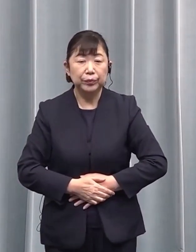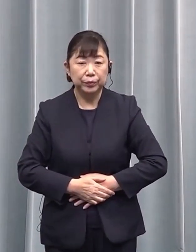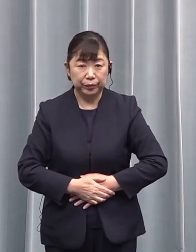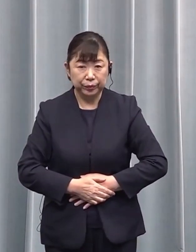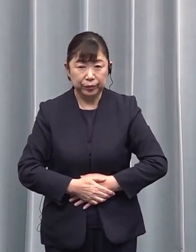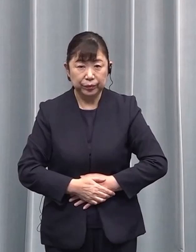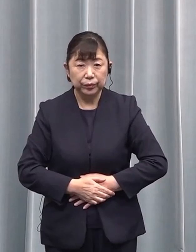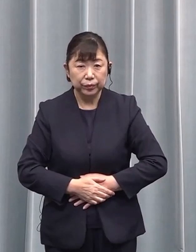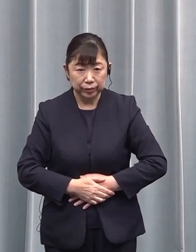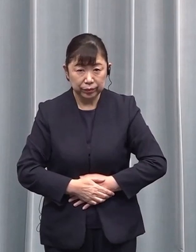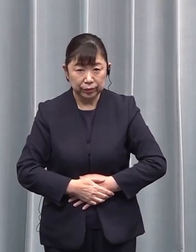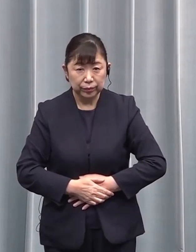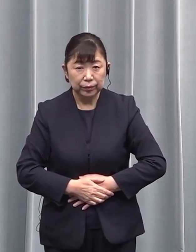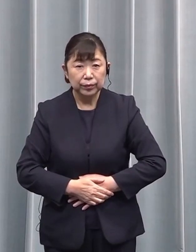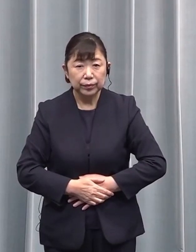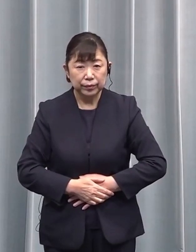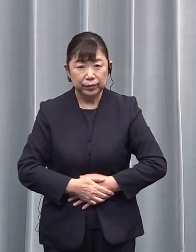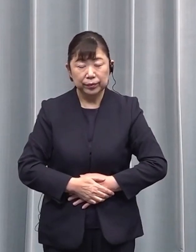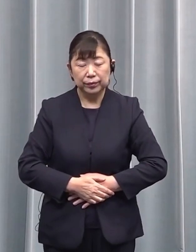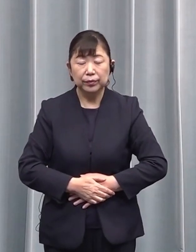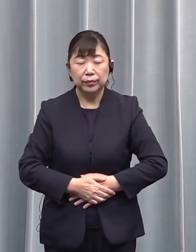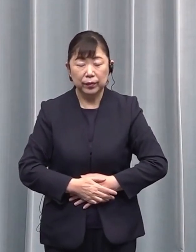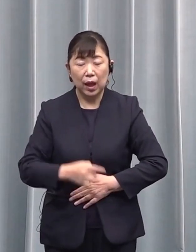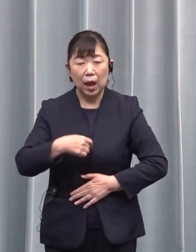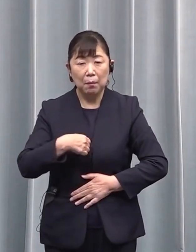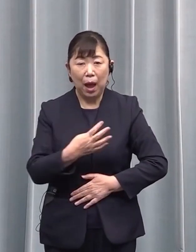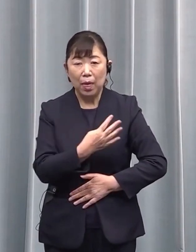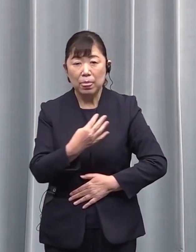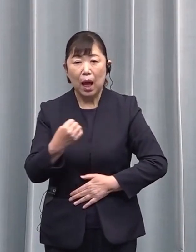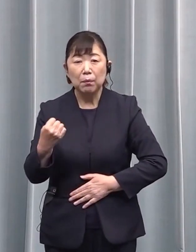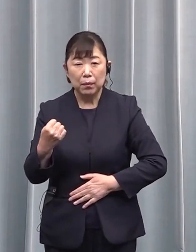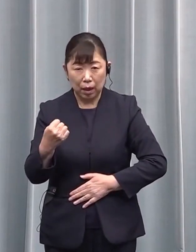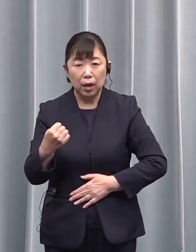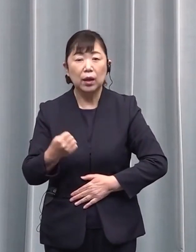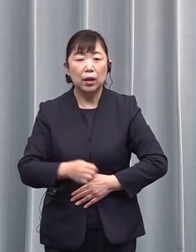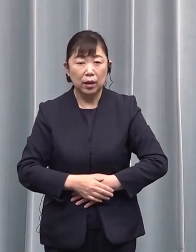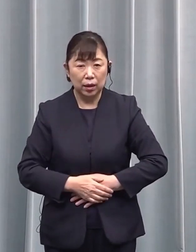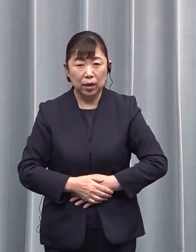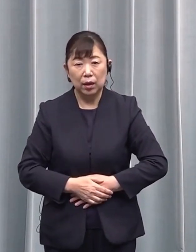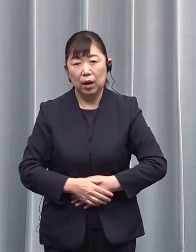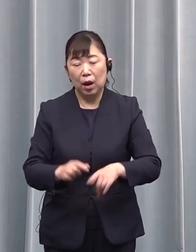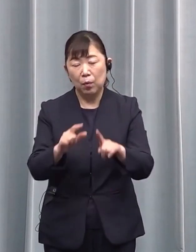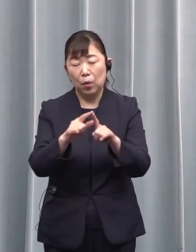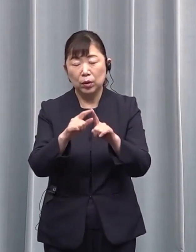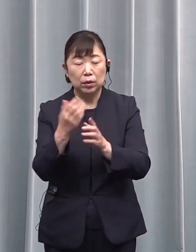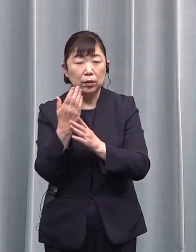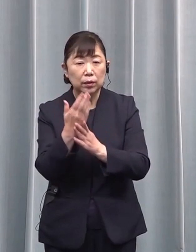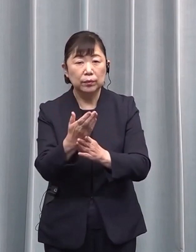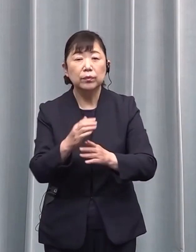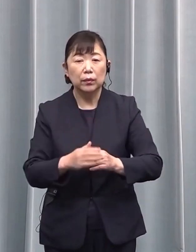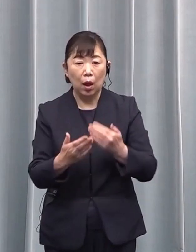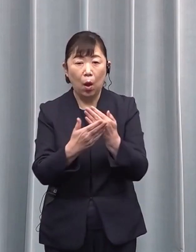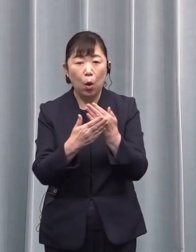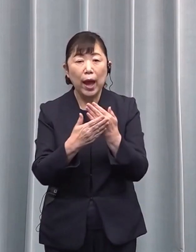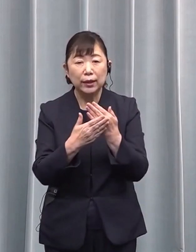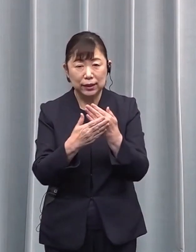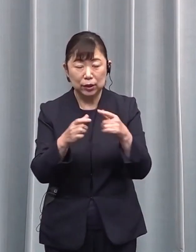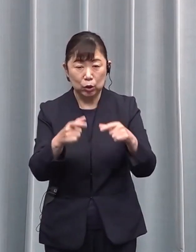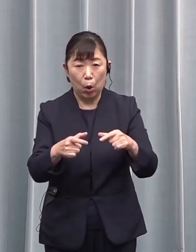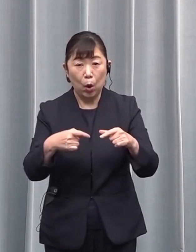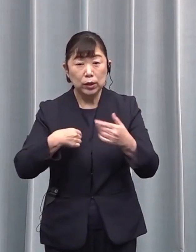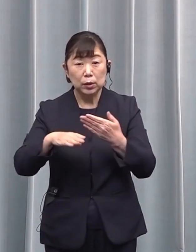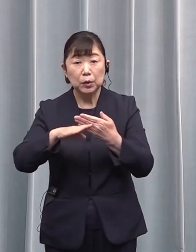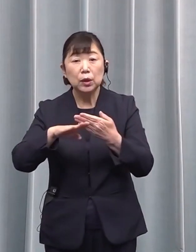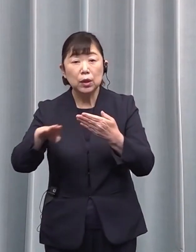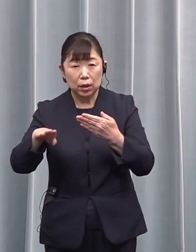はい、マイナ関係でお聞きします。ANN の独自取材の発表で、マイナ保険証、自分以外の人に別